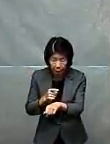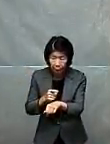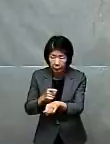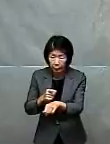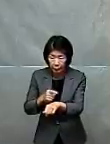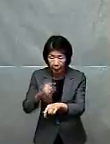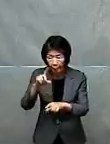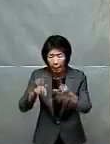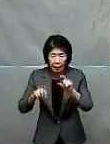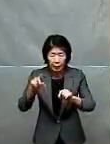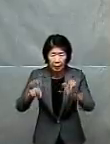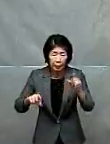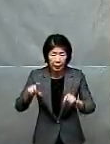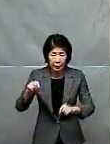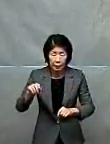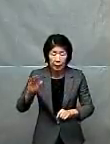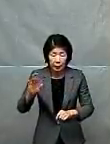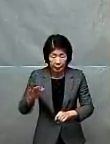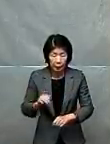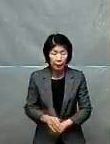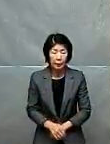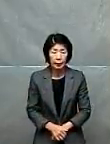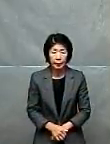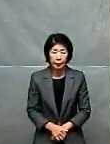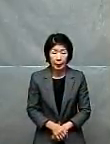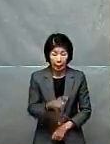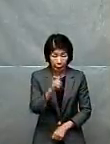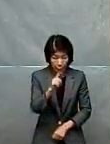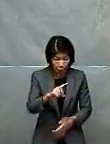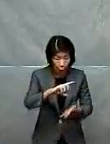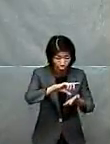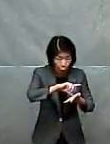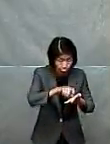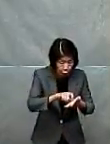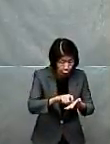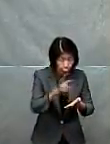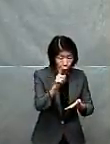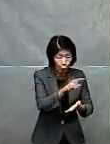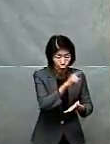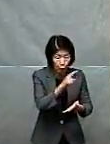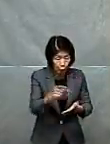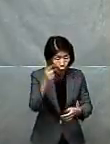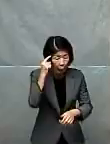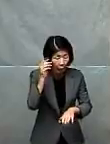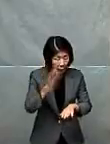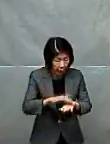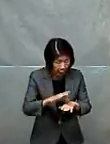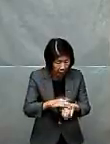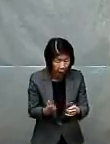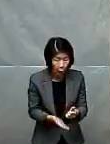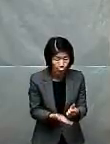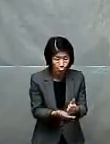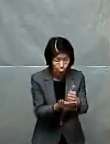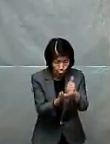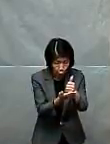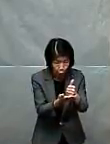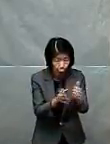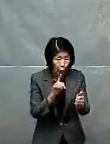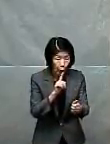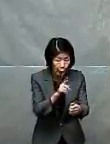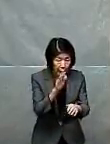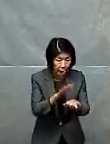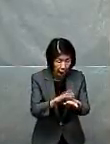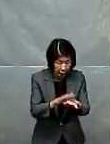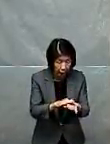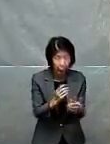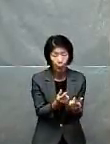して、その地域ごとの方々のそのやり方を尊重していると申し上げたのはそうい